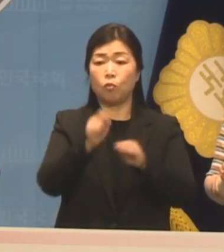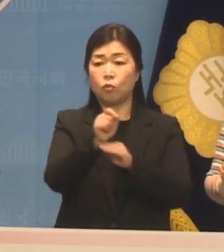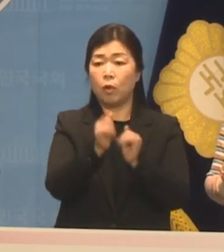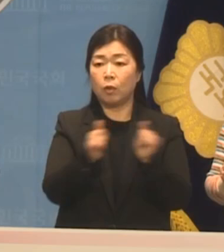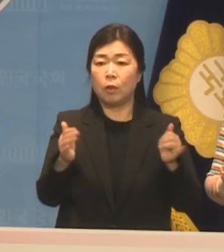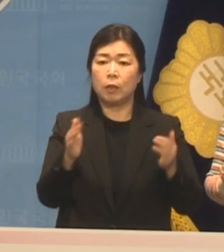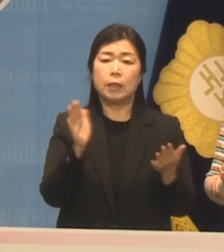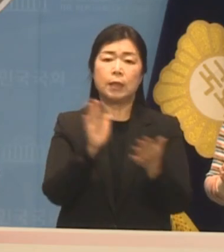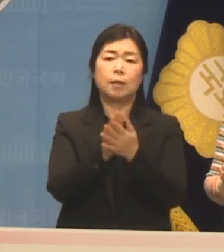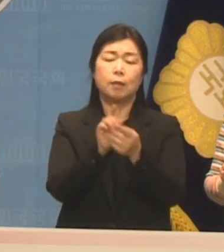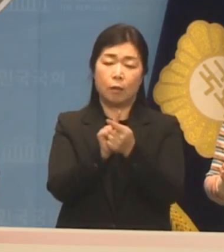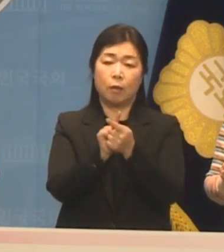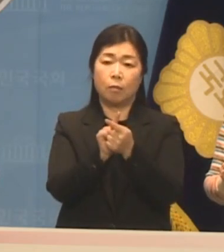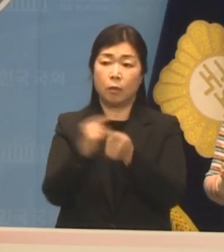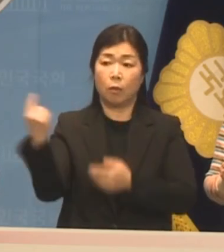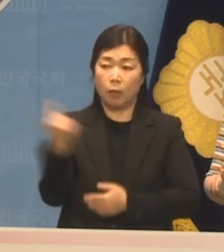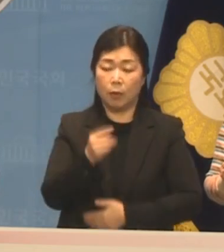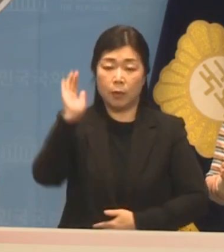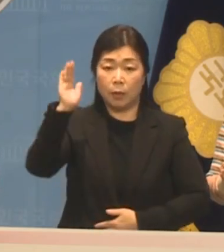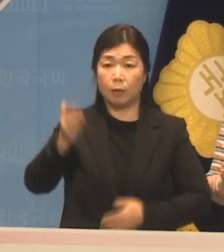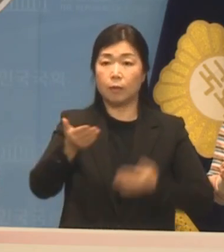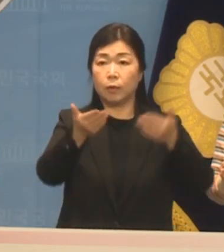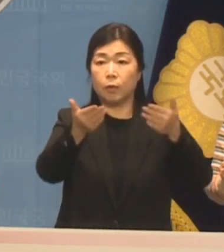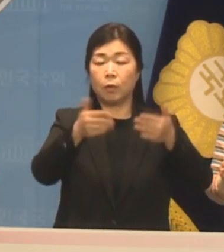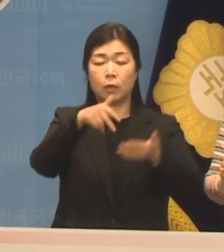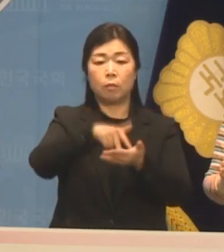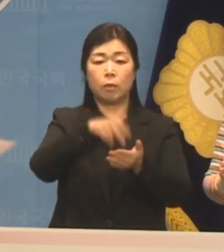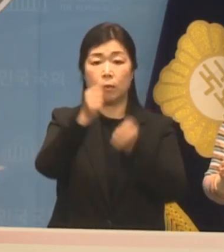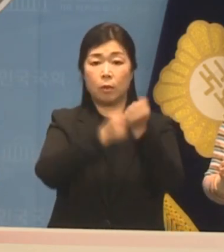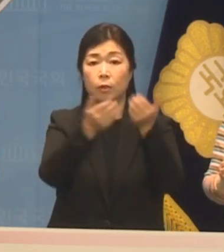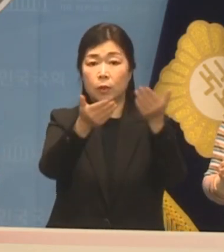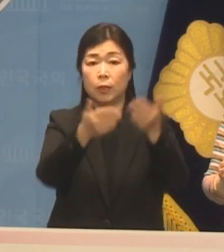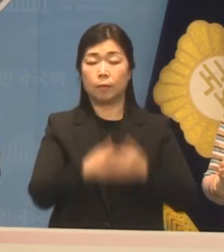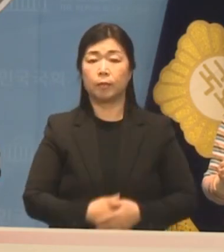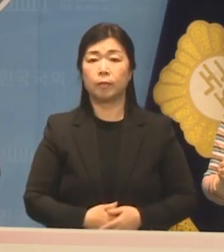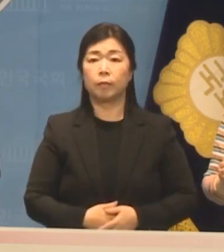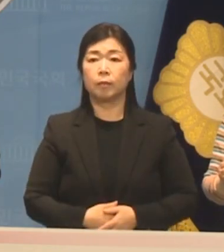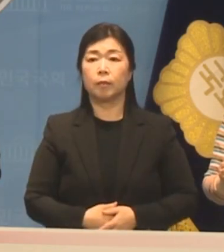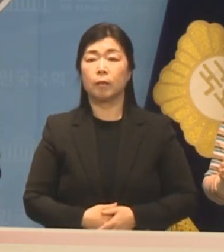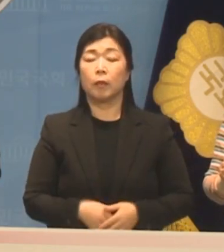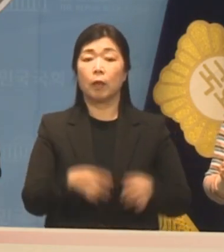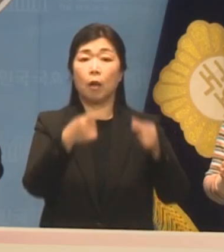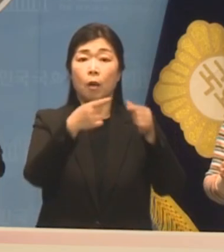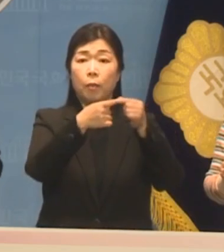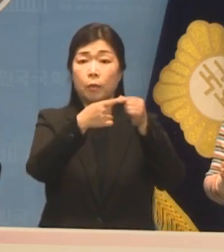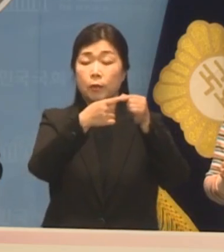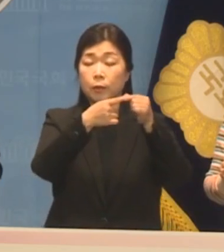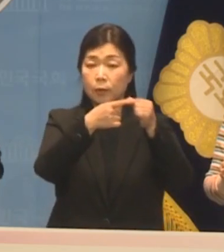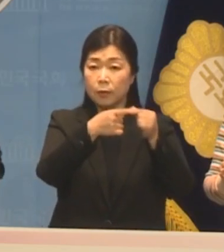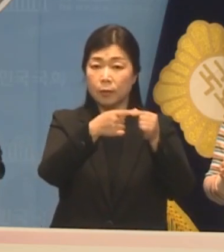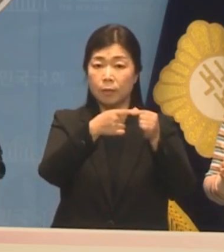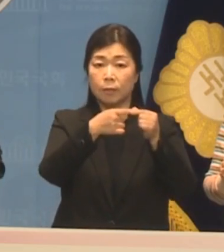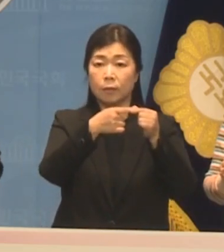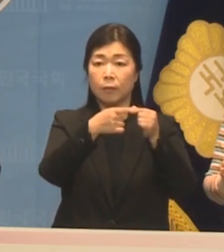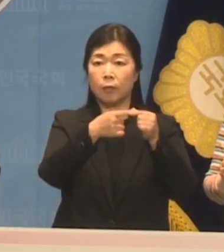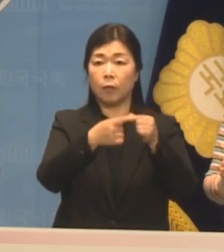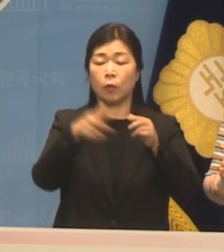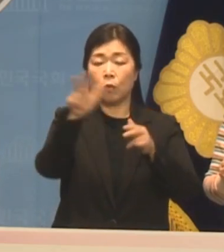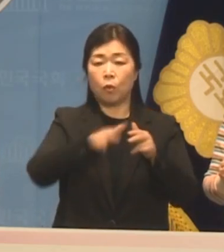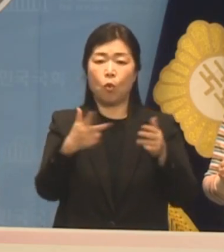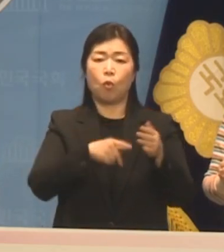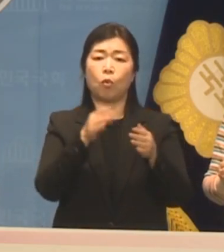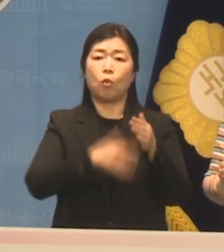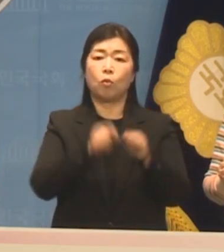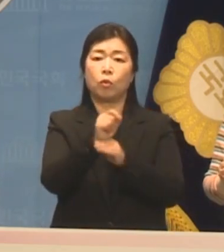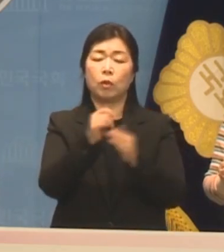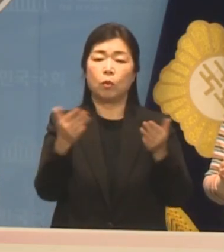노동자들이 직접 발언을 통해서 입장을 밝힐 것이고요. 첫 번째 순서로는 전국 공무원